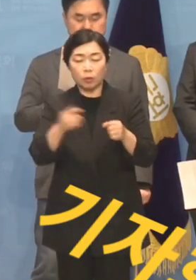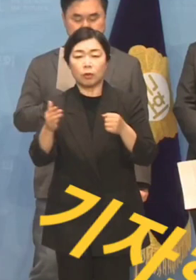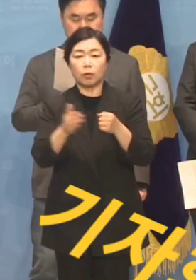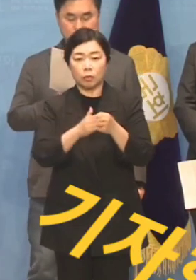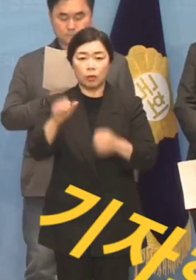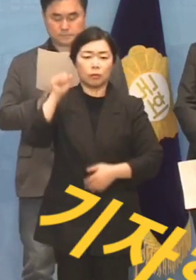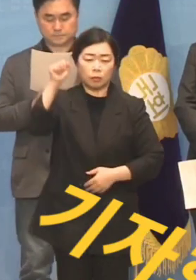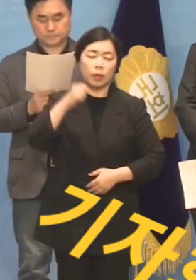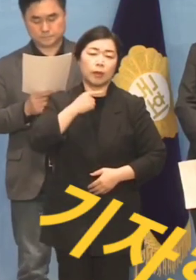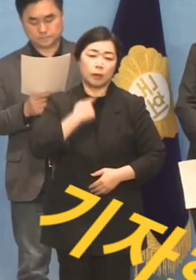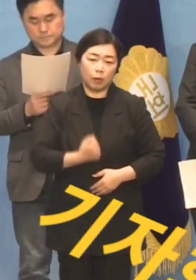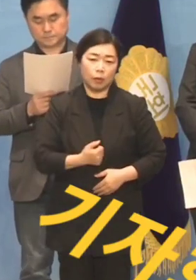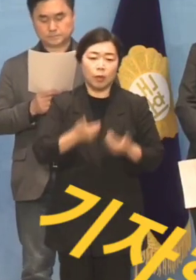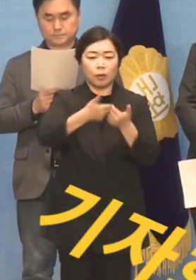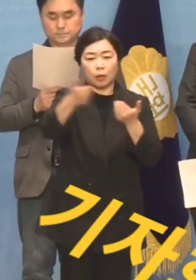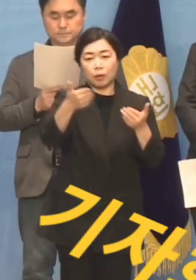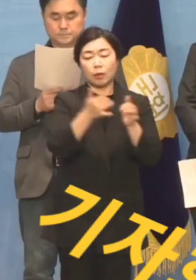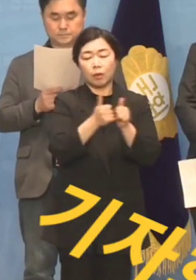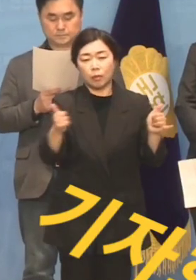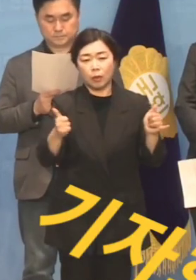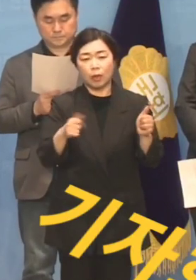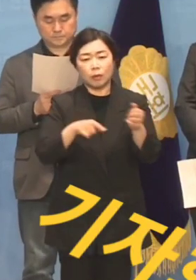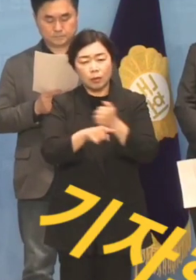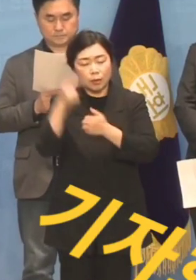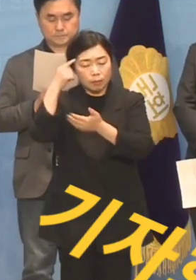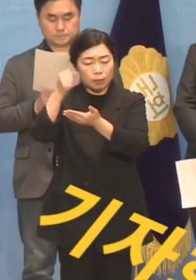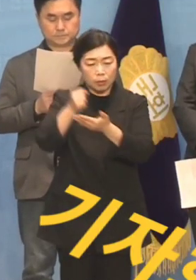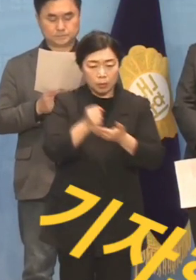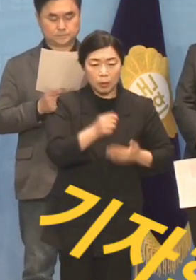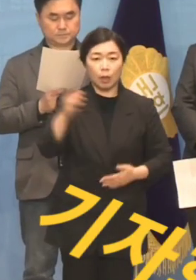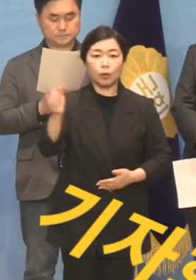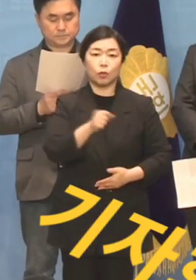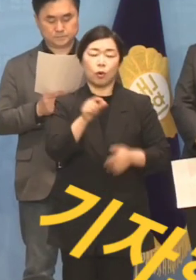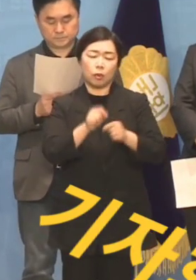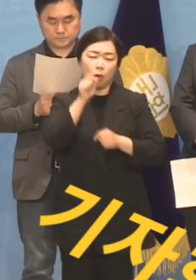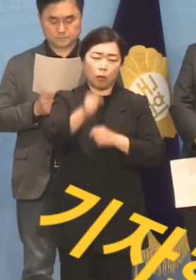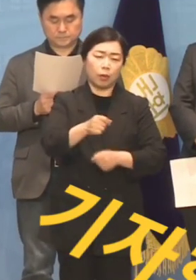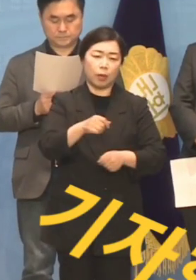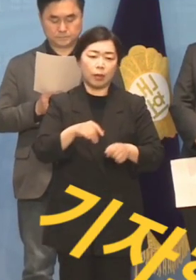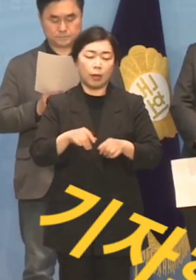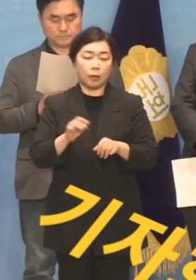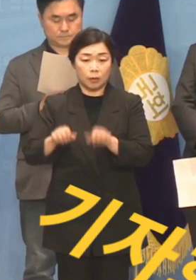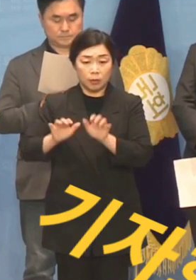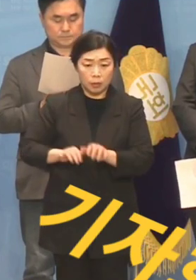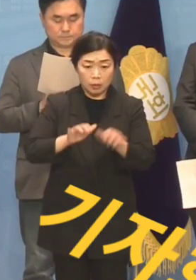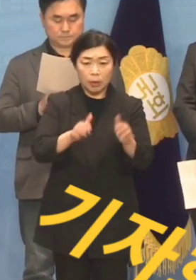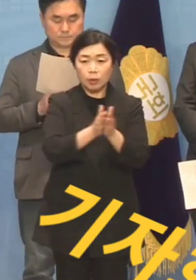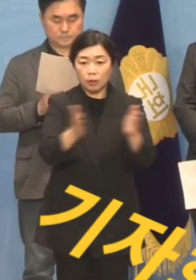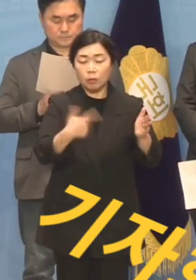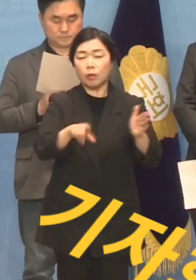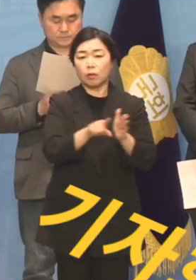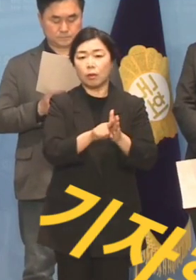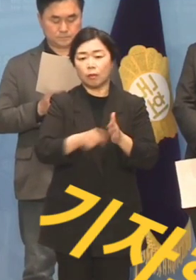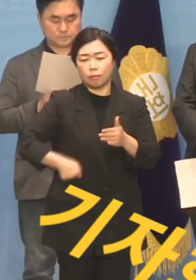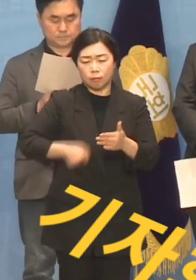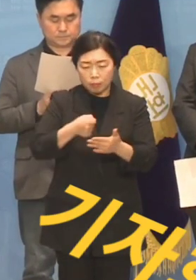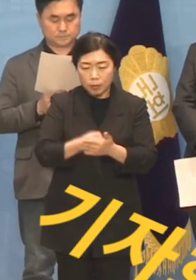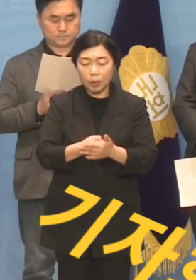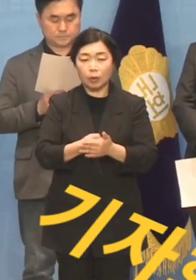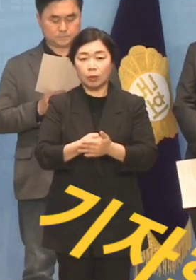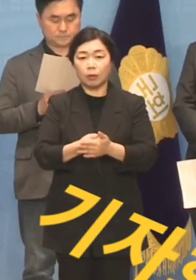선배들의 숭고한 뜻을 가슴에 새기고 대한민국 민주주의의 영원한 행진을 위해 헌신하겠다는 다짐을